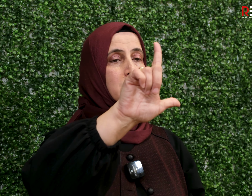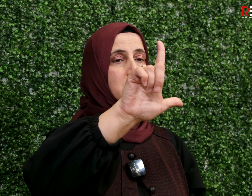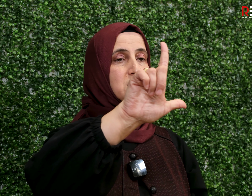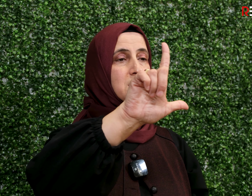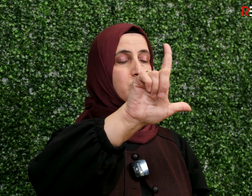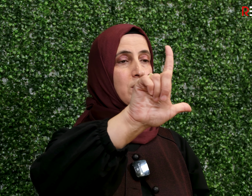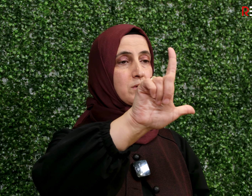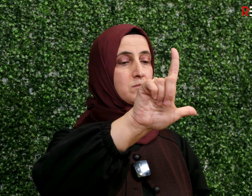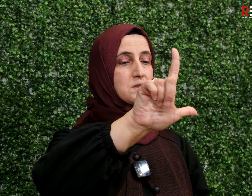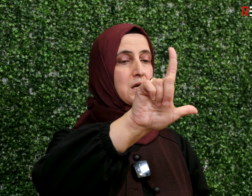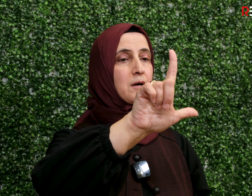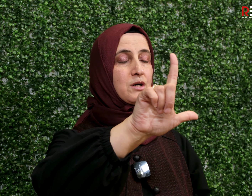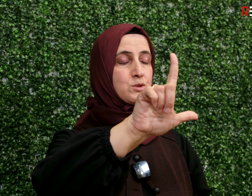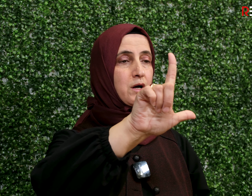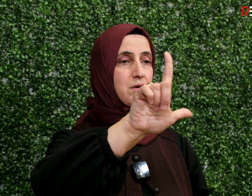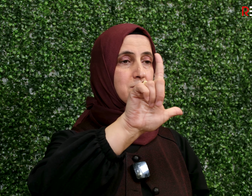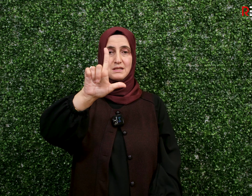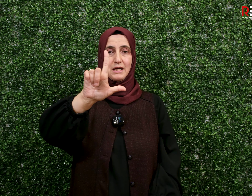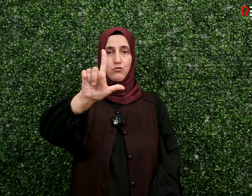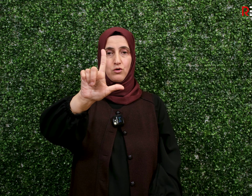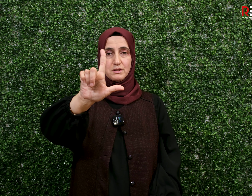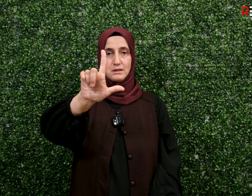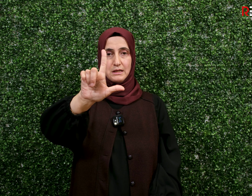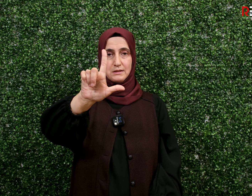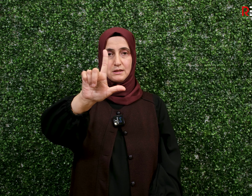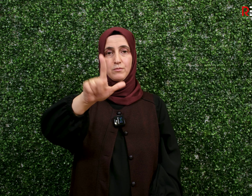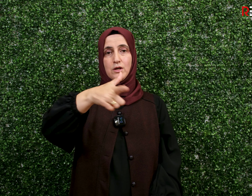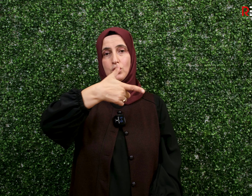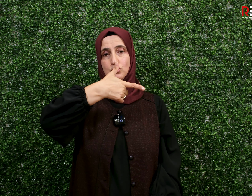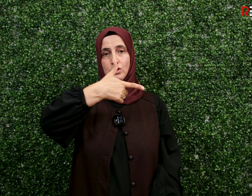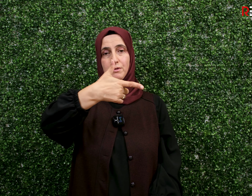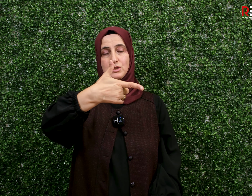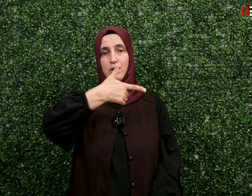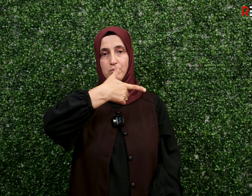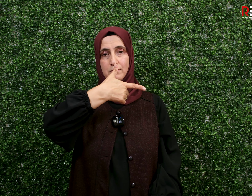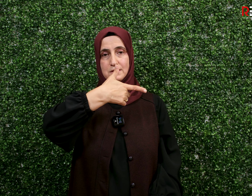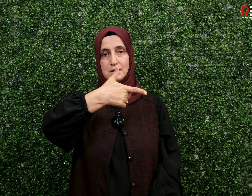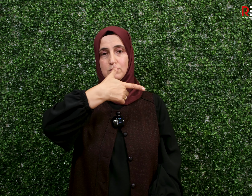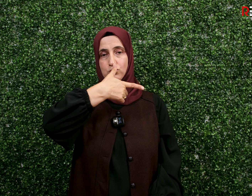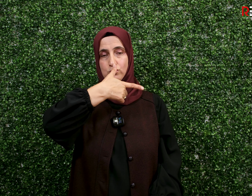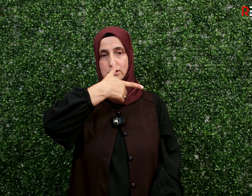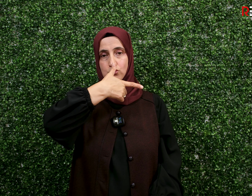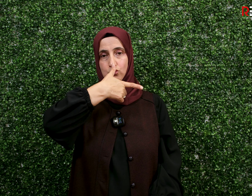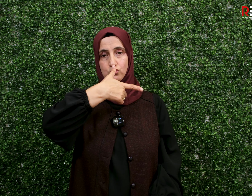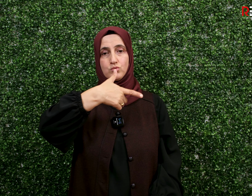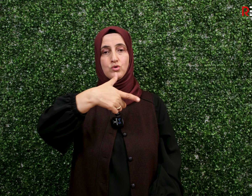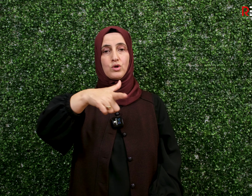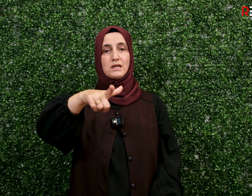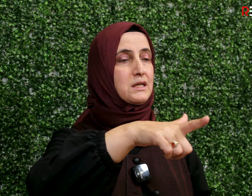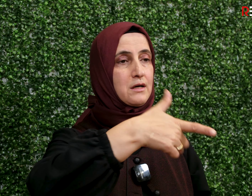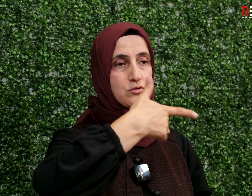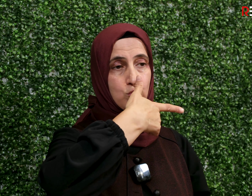İşaret parmağımızla baş parmağımız L formasını getirip şöyle baş parmağımızı burnumuza dokundurup şöyle ileri atıyoruz.